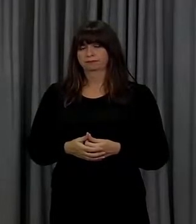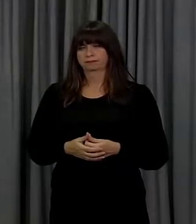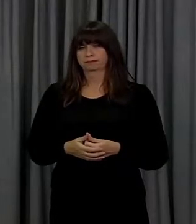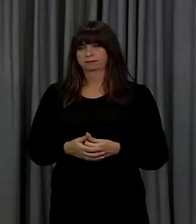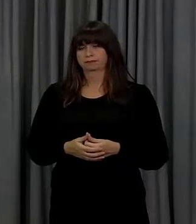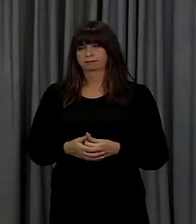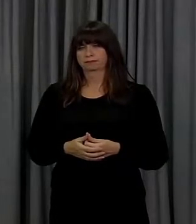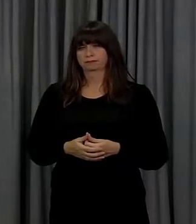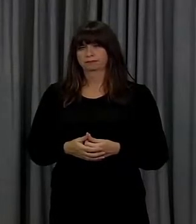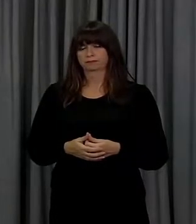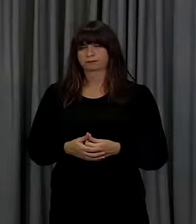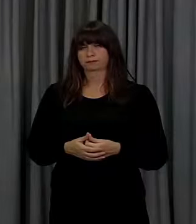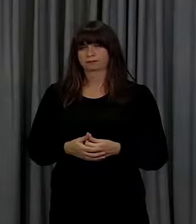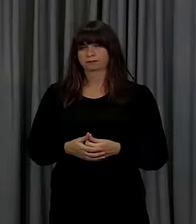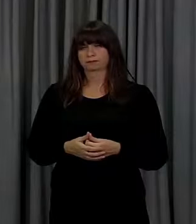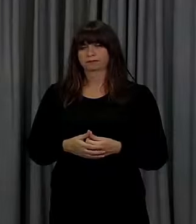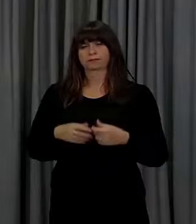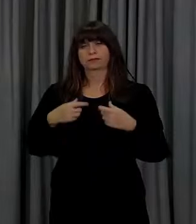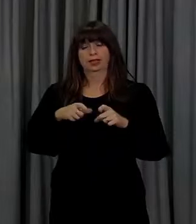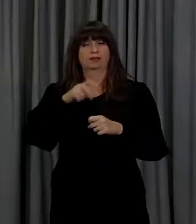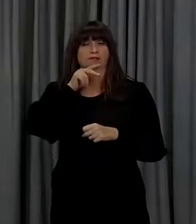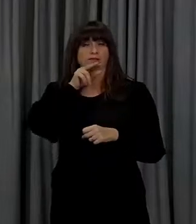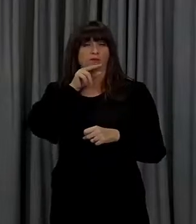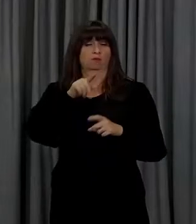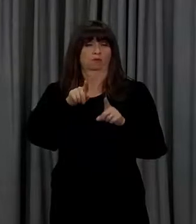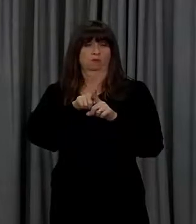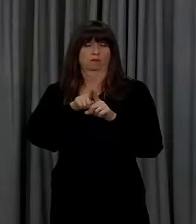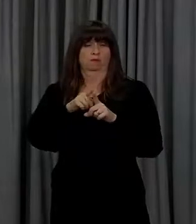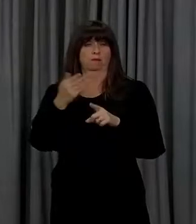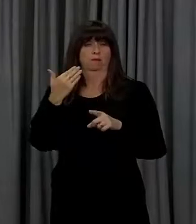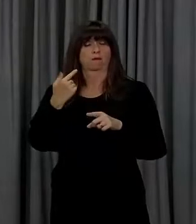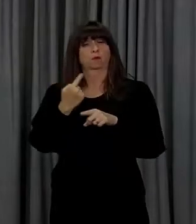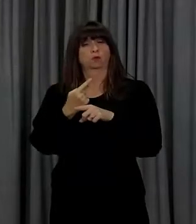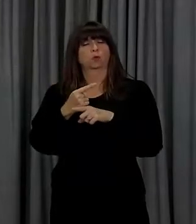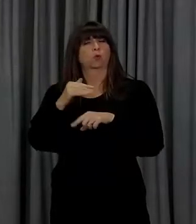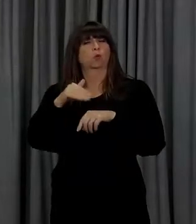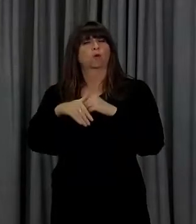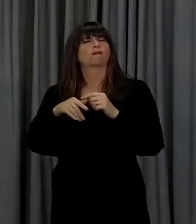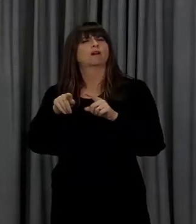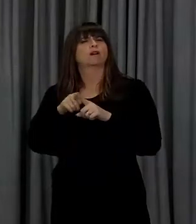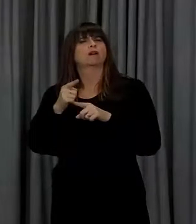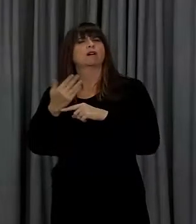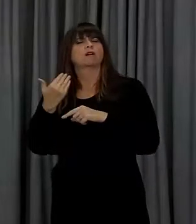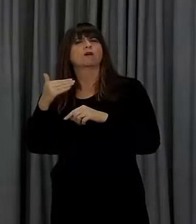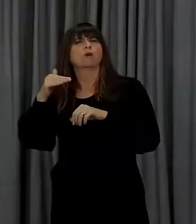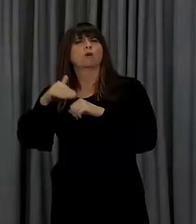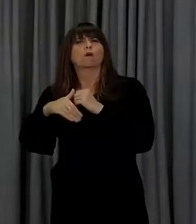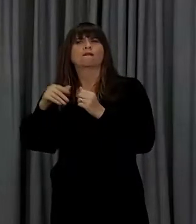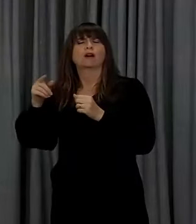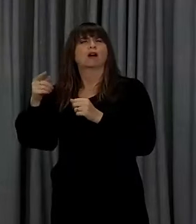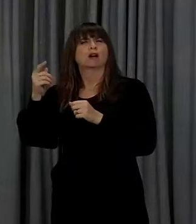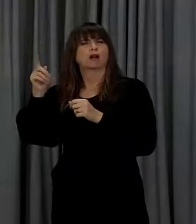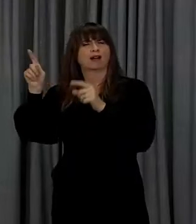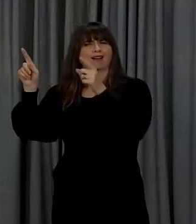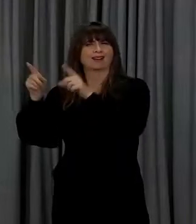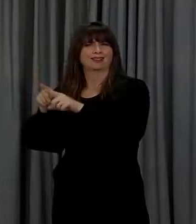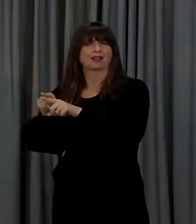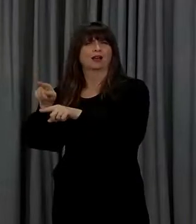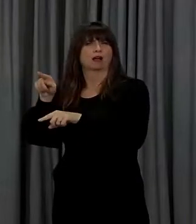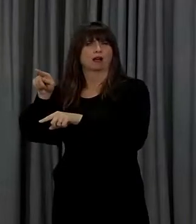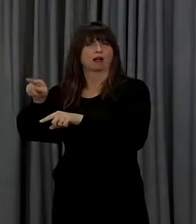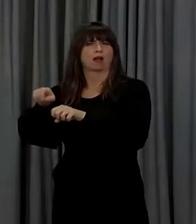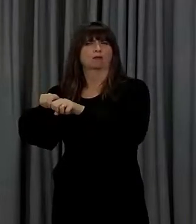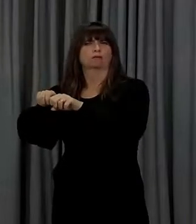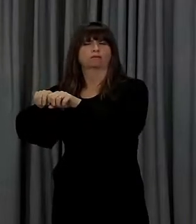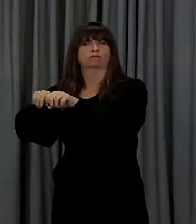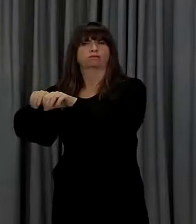enghraifft, i stopio pobl rhag ddod i mewn o India pan o'n i'n gwybod bod Delta mewn bodolaeth yn fanna. Gallai hwnna